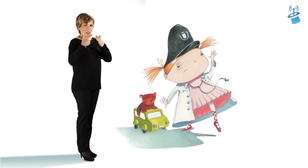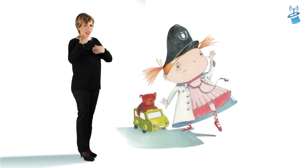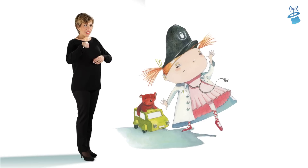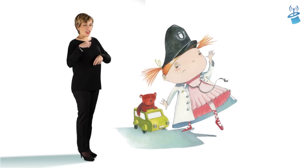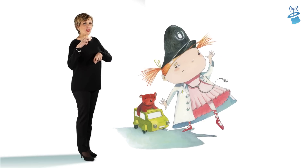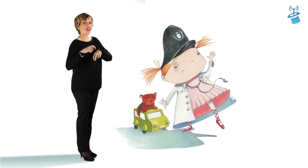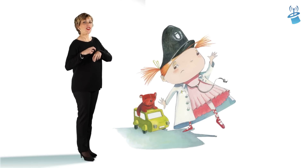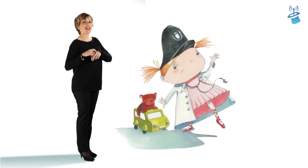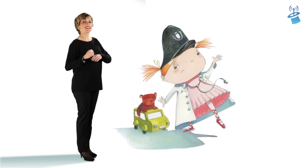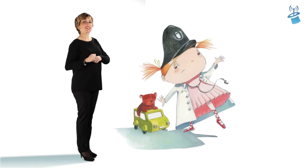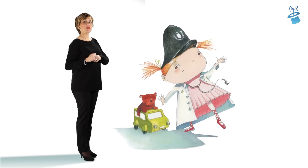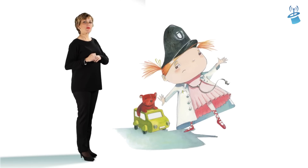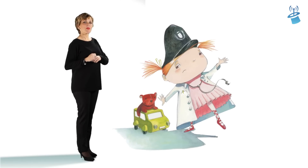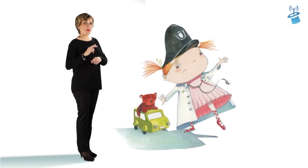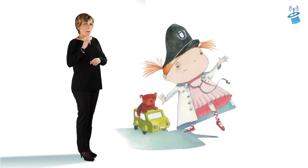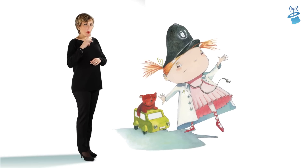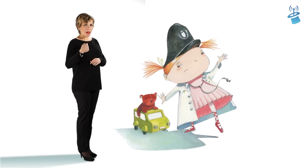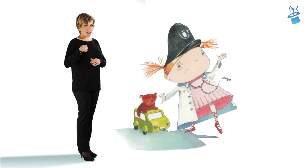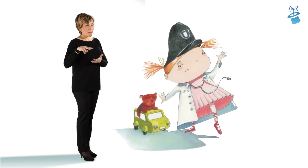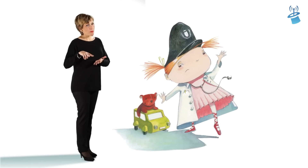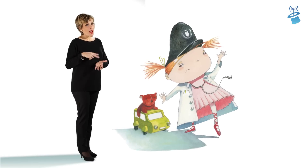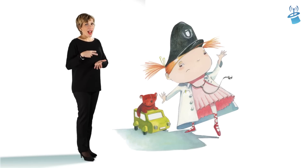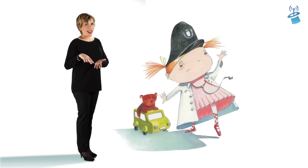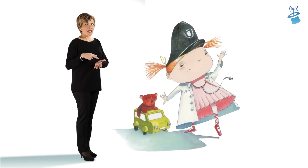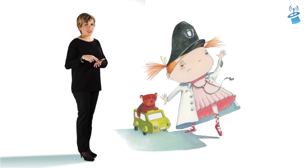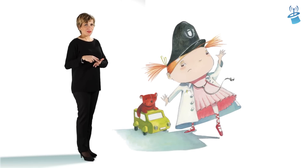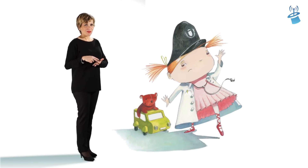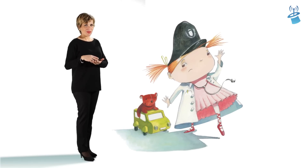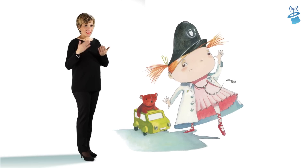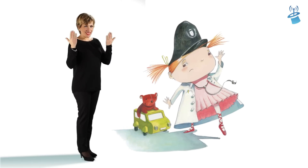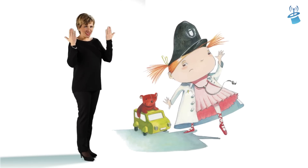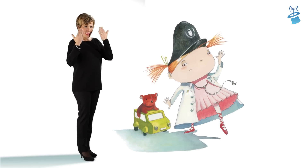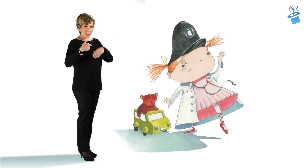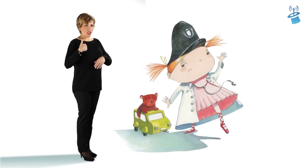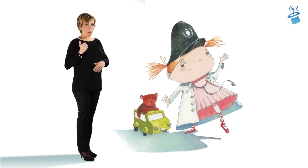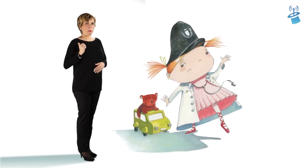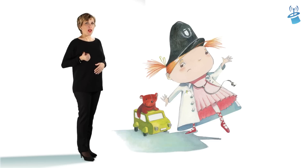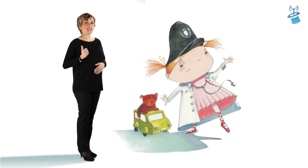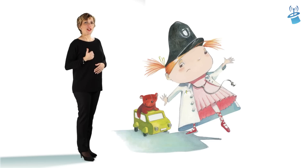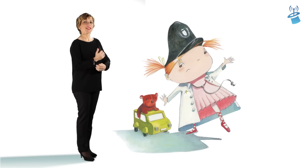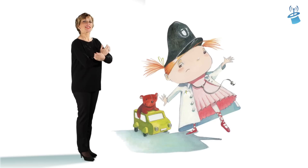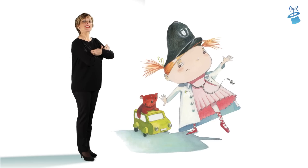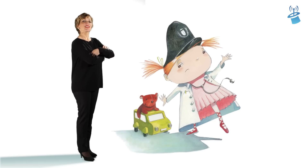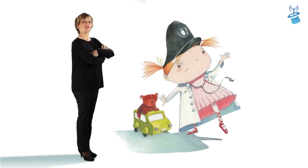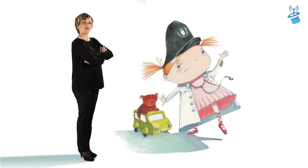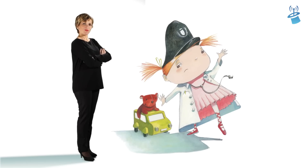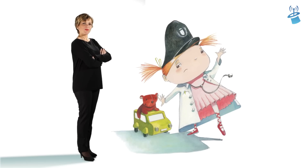Farò la dottoressa di mattina, la ballerina di pomeriggio e la poliziotta di